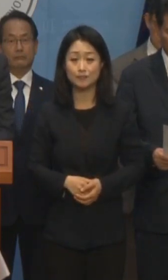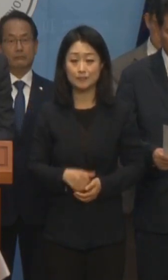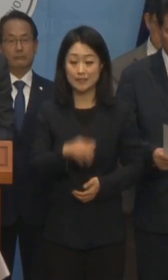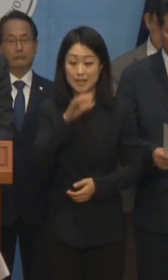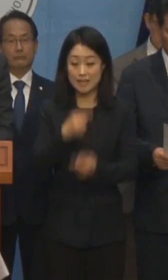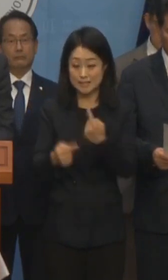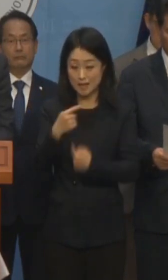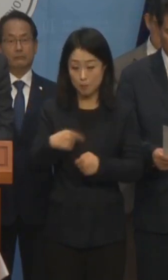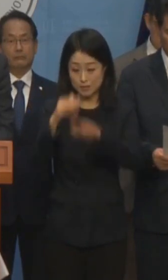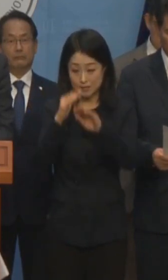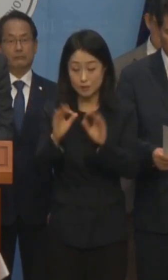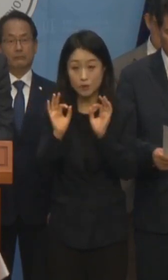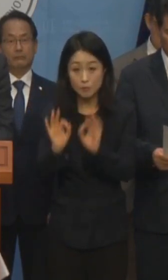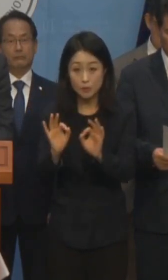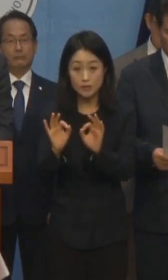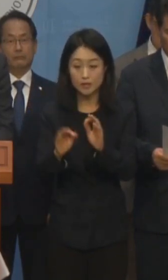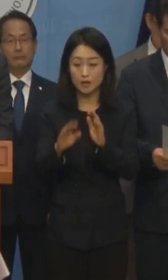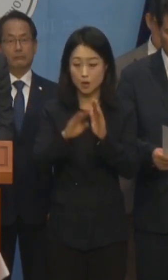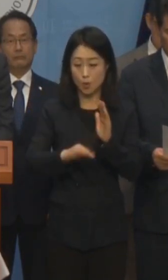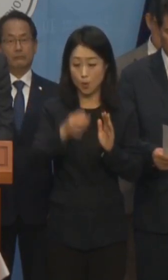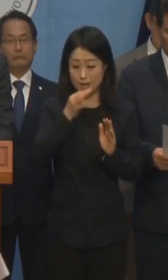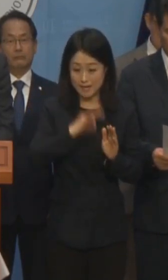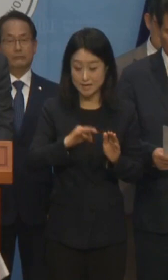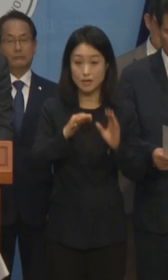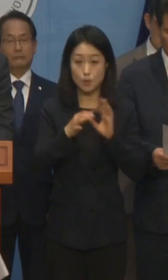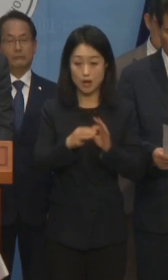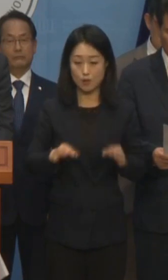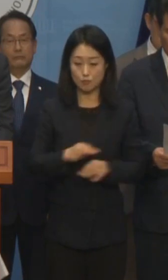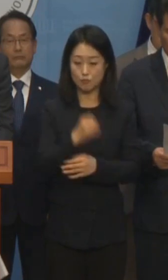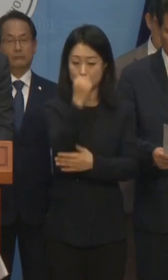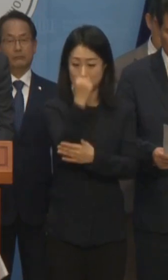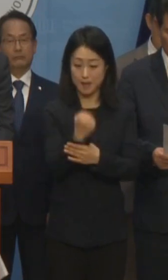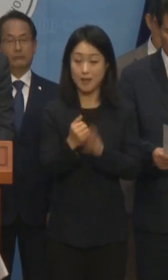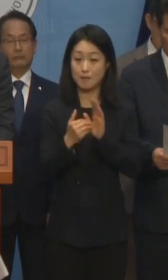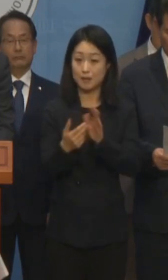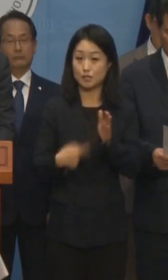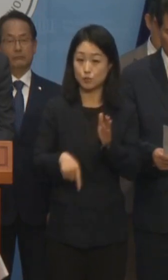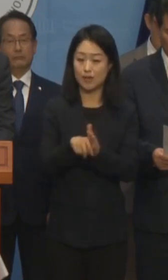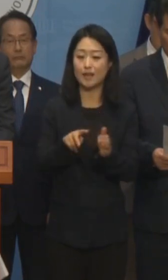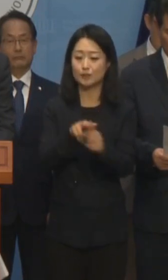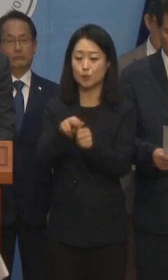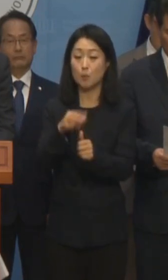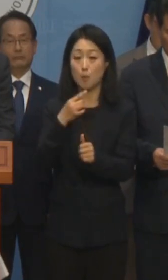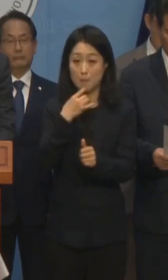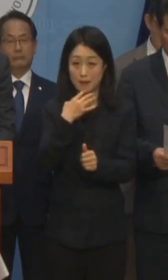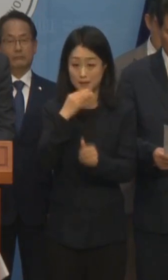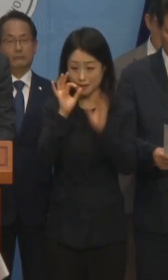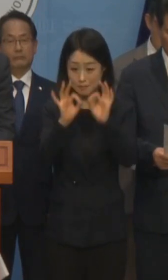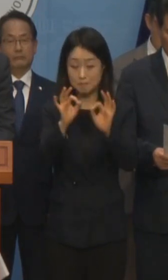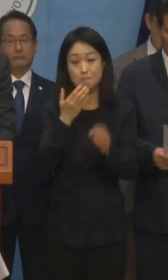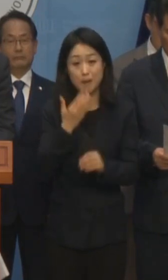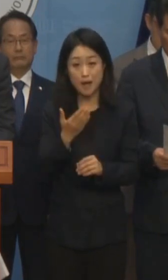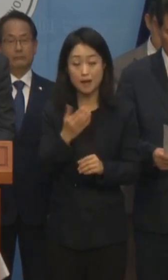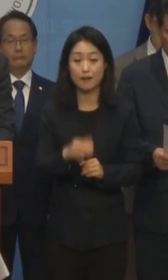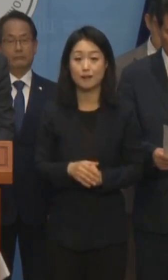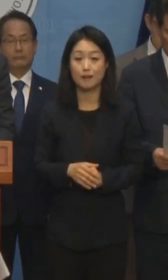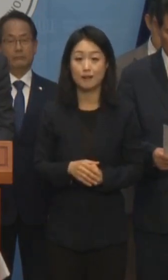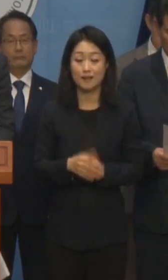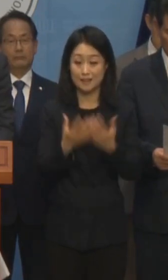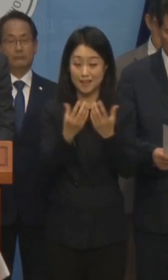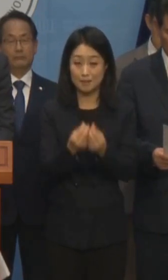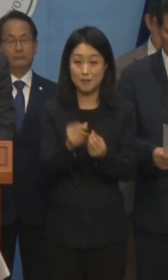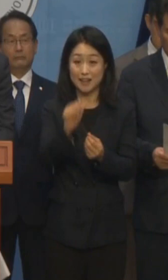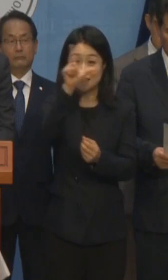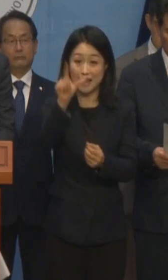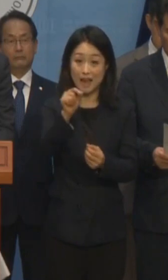제보자가 제시한 정보는 공익과 부패 방지 주사를 위한 최소한의 정보다. 달을 보라고 가리킨